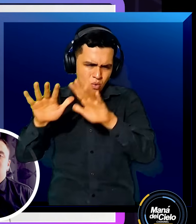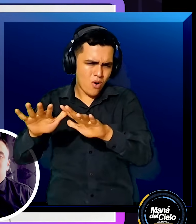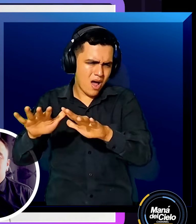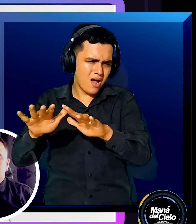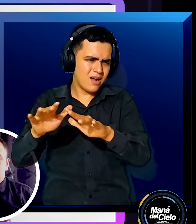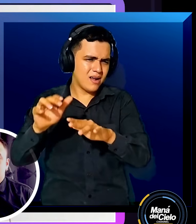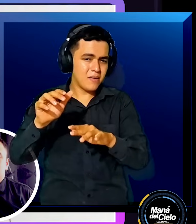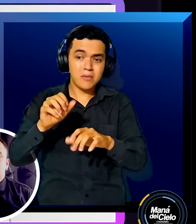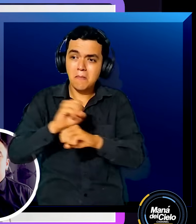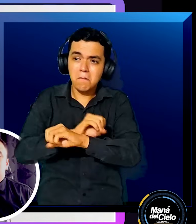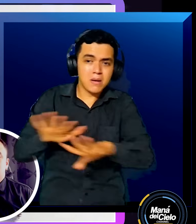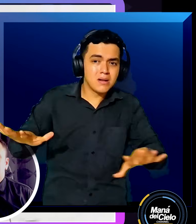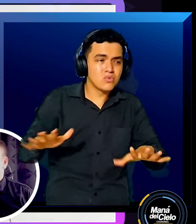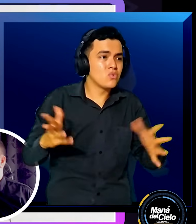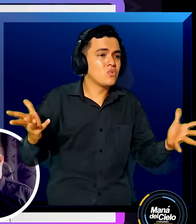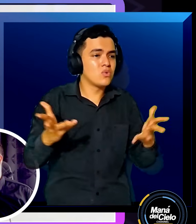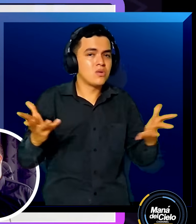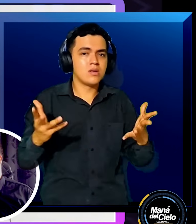en público.